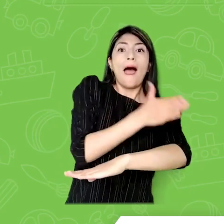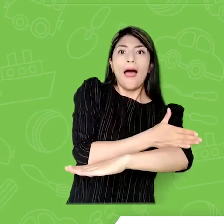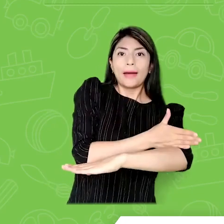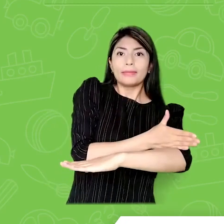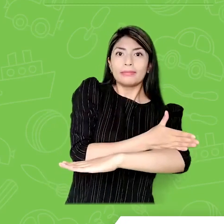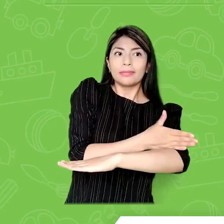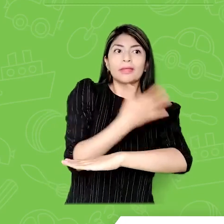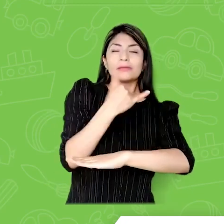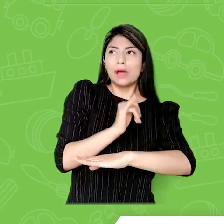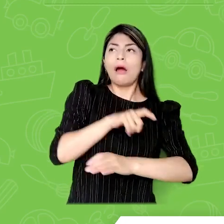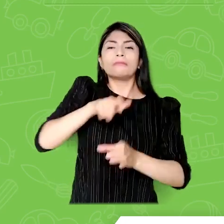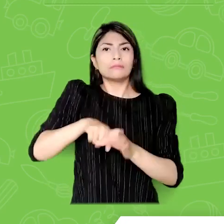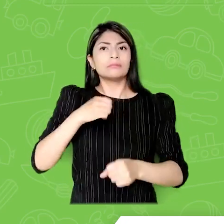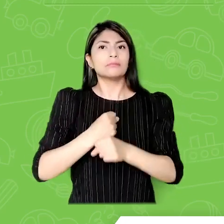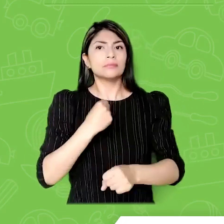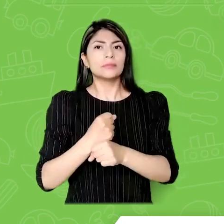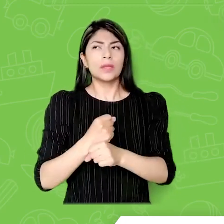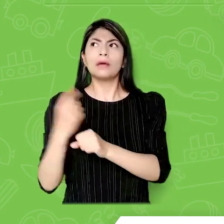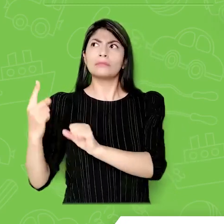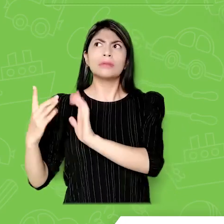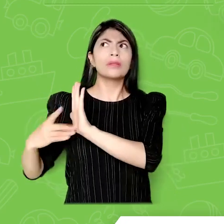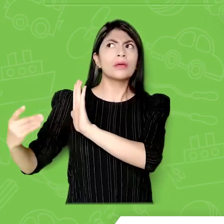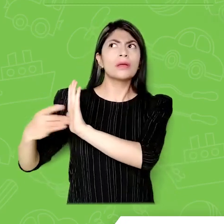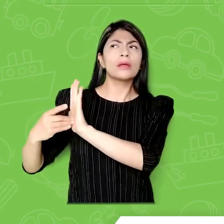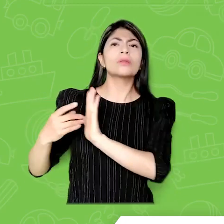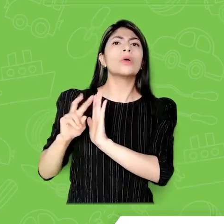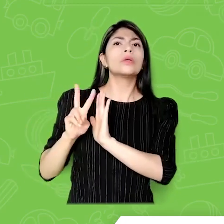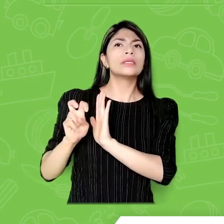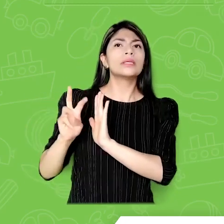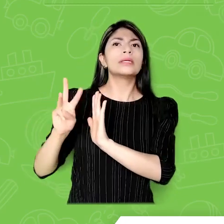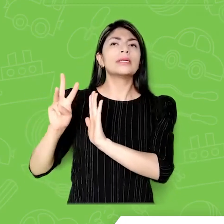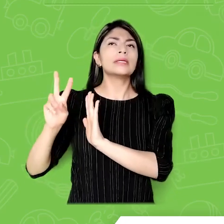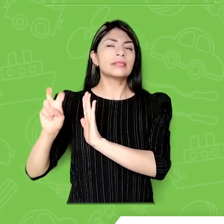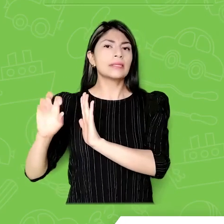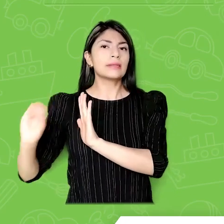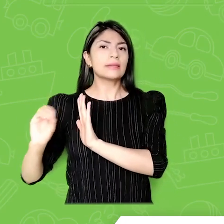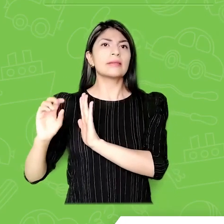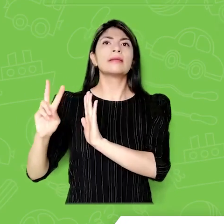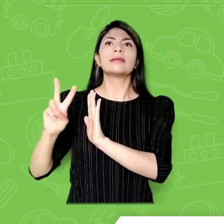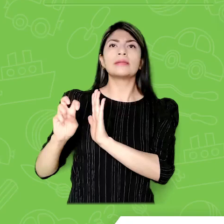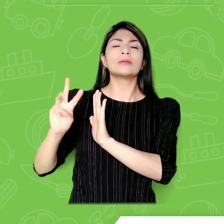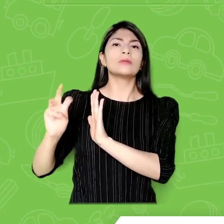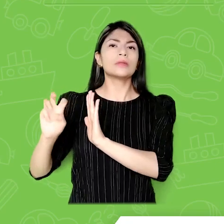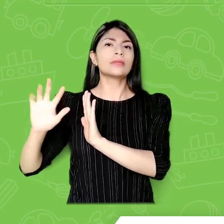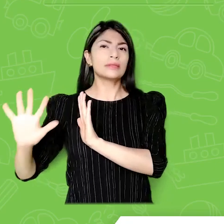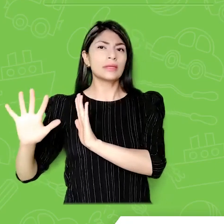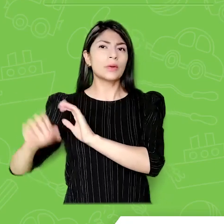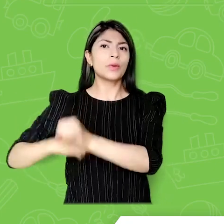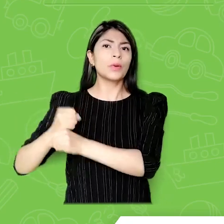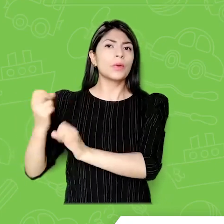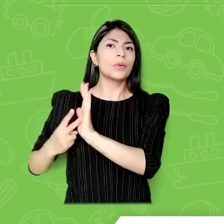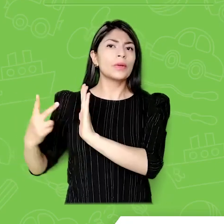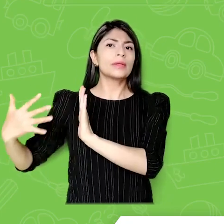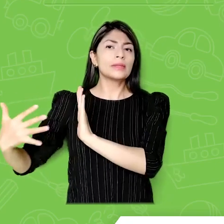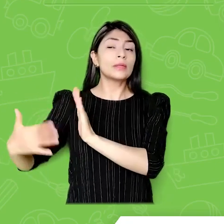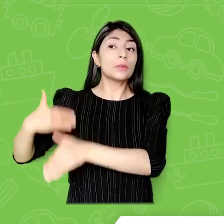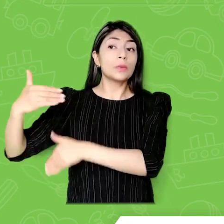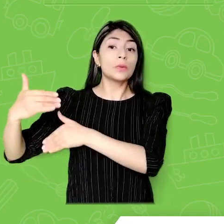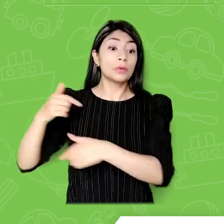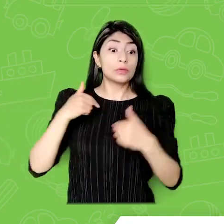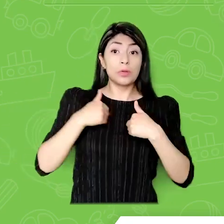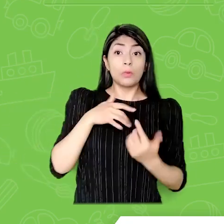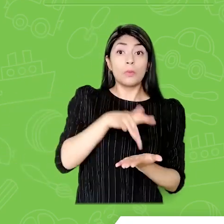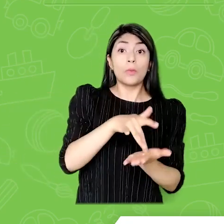de los decretos 770 y 785 de 2005 que participen en procesos de selección, se